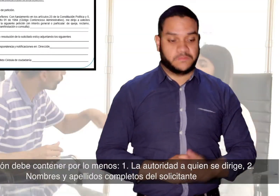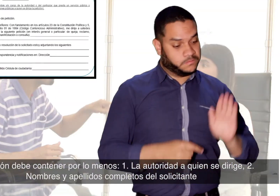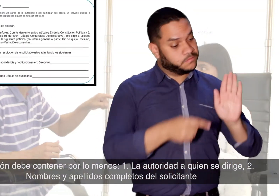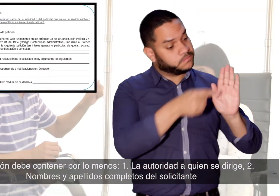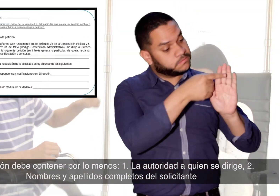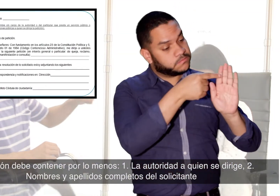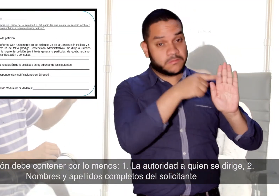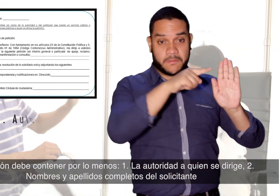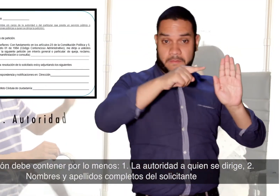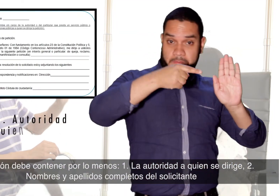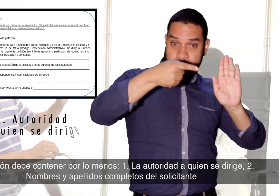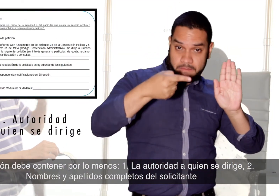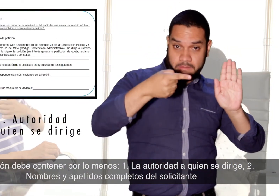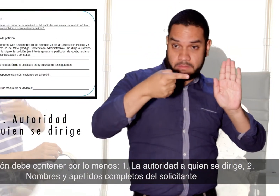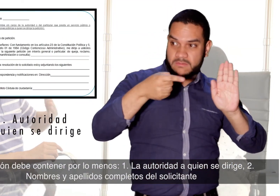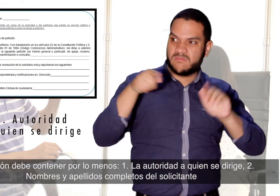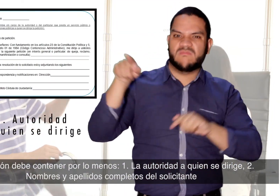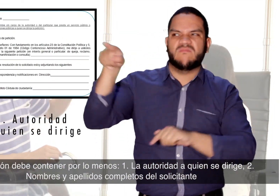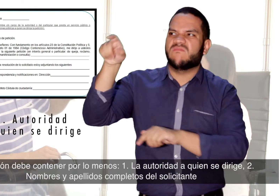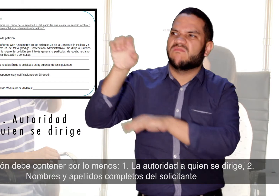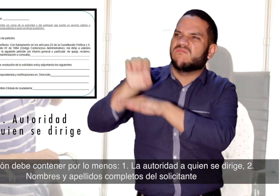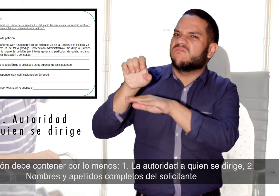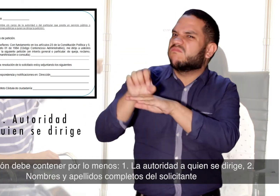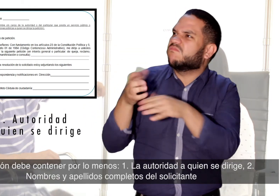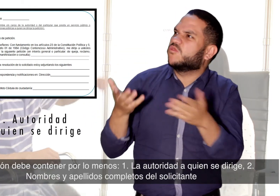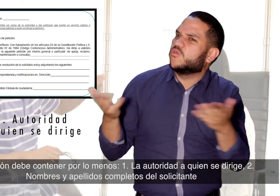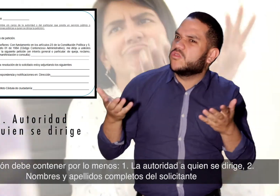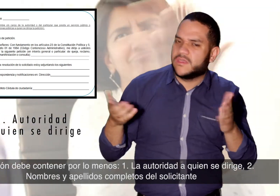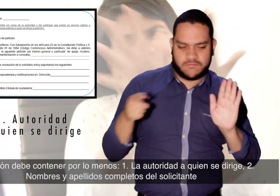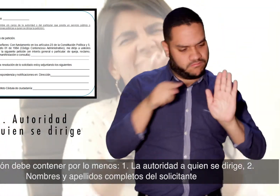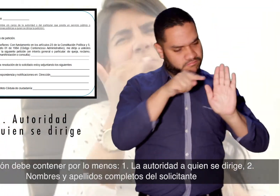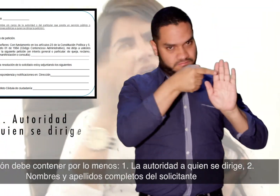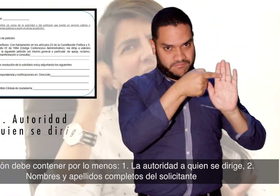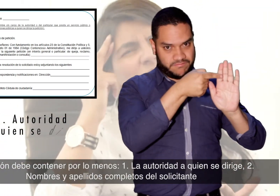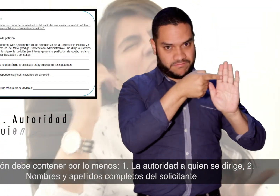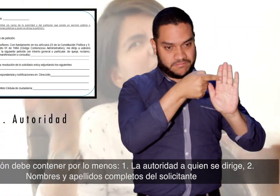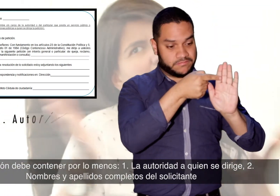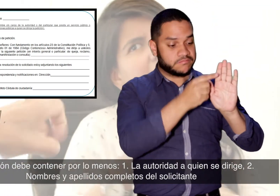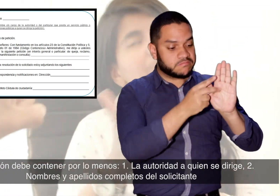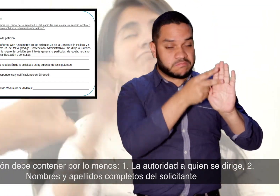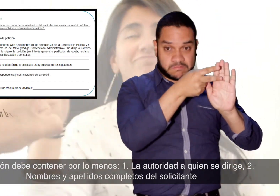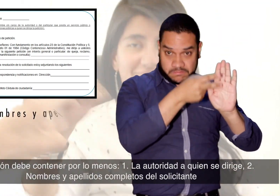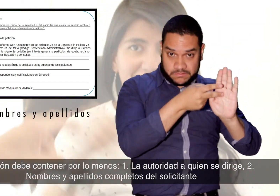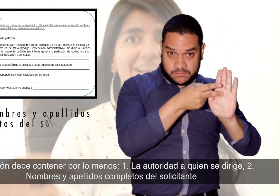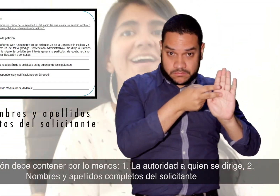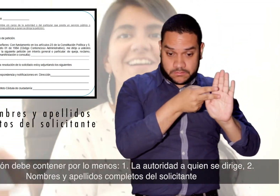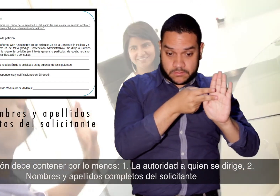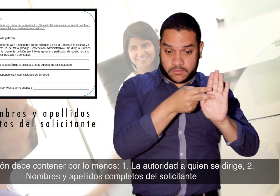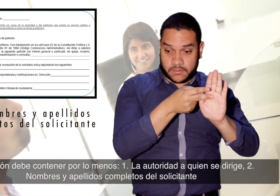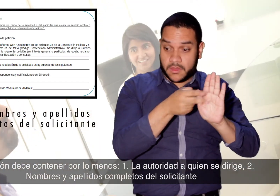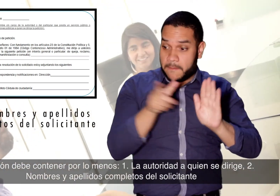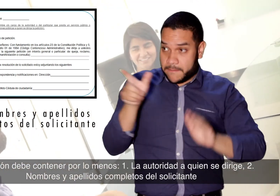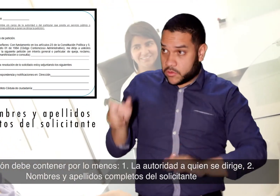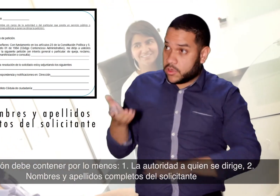1. La autoridad a quien se dirige. 2.